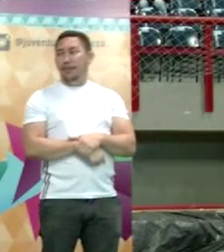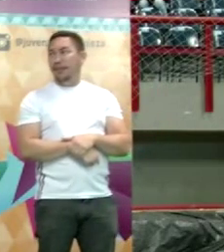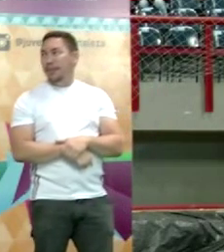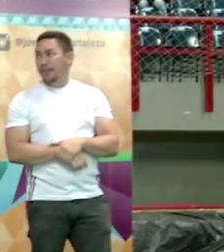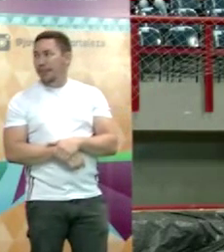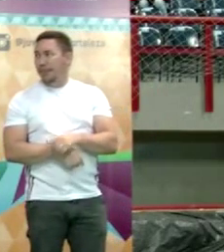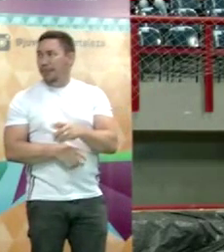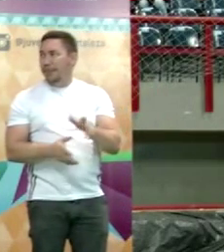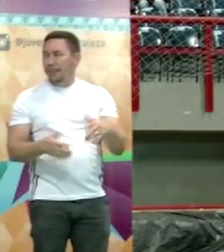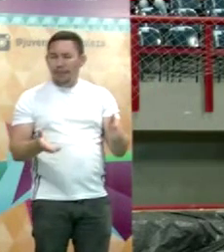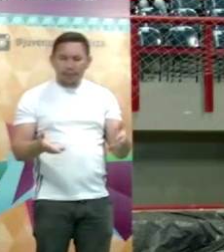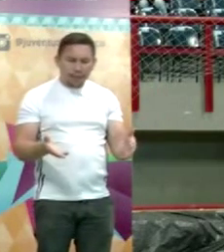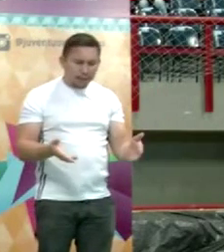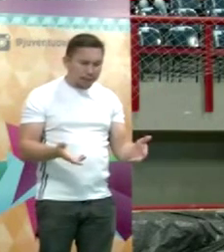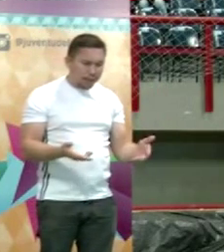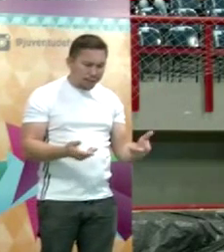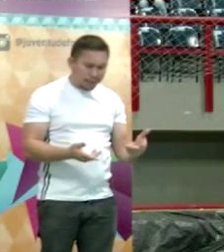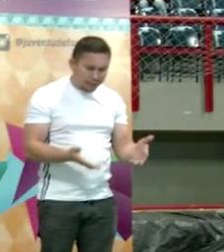Aqui é um